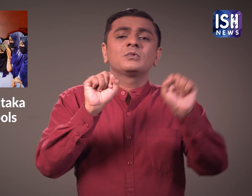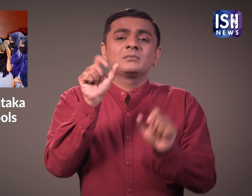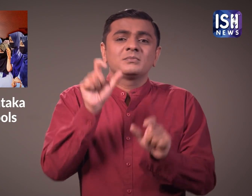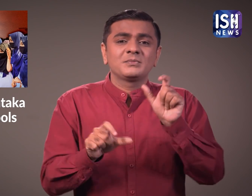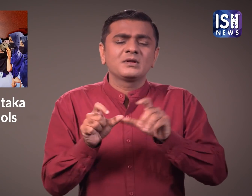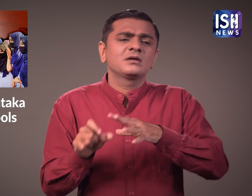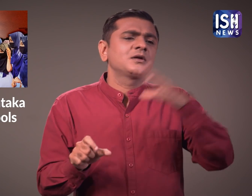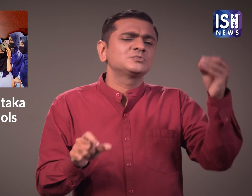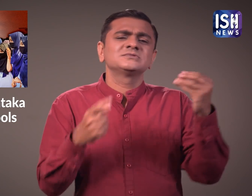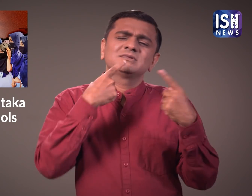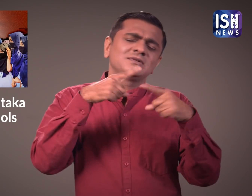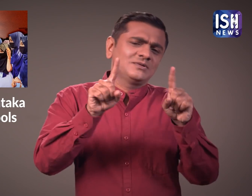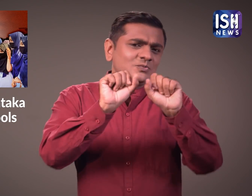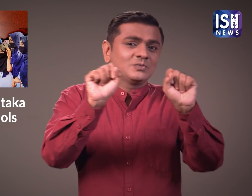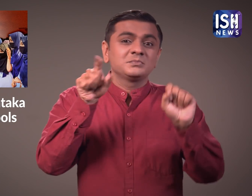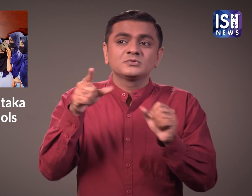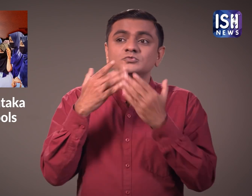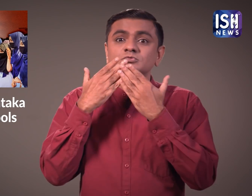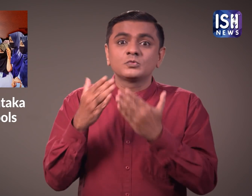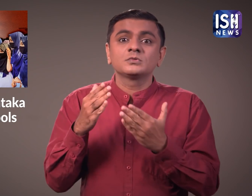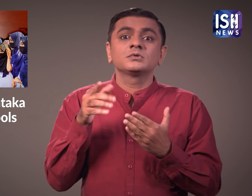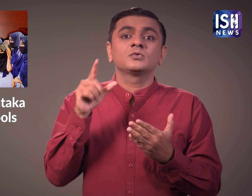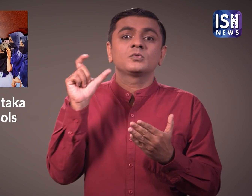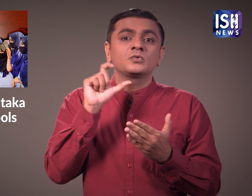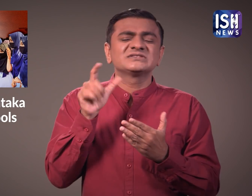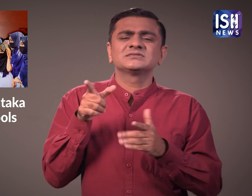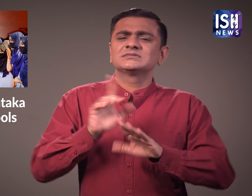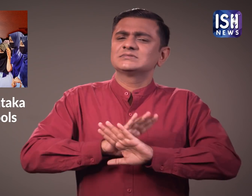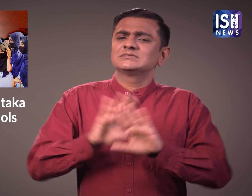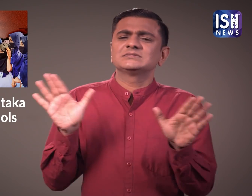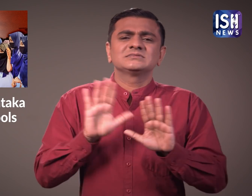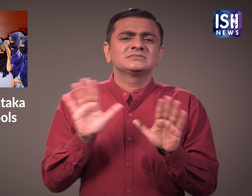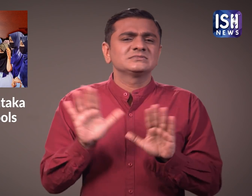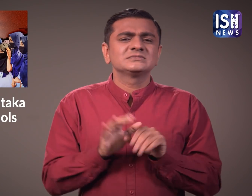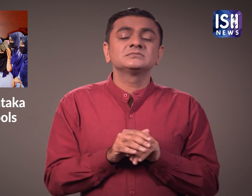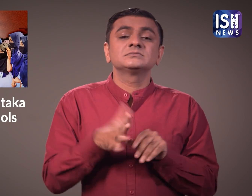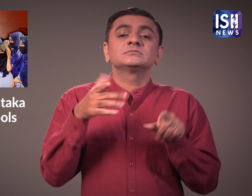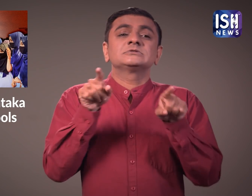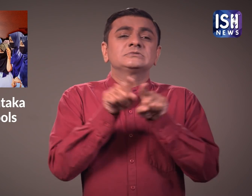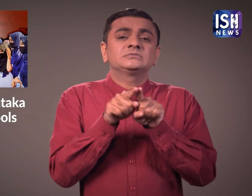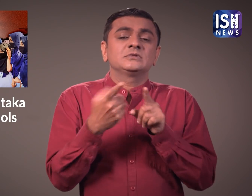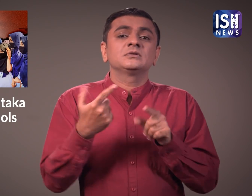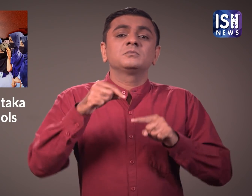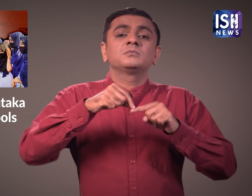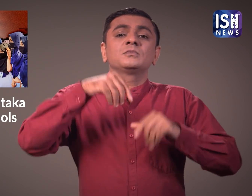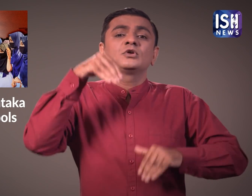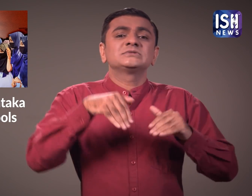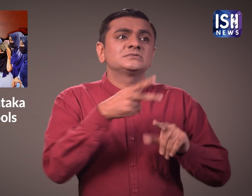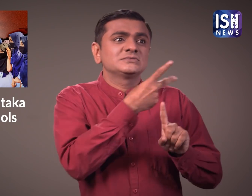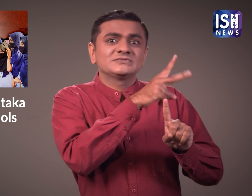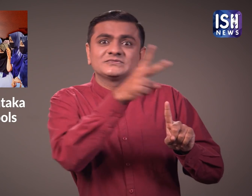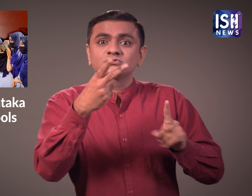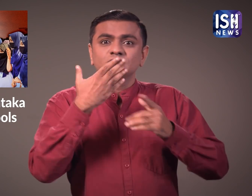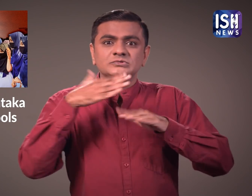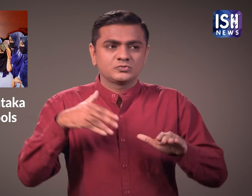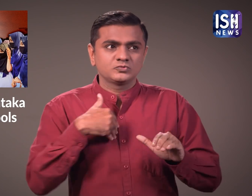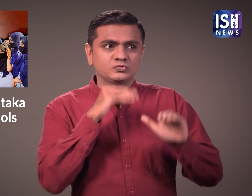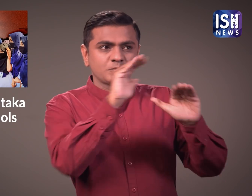स्थानों पर चात्र जो चाहे पहन सकते हैं लेकिन स्कूलों में उन्हें युनिफॉर्म का पादन करना होगा। कॉंग्रेस, भाजपा, शिव सेना, आधी